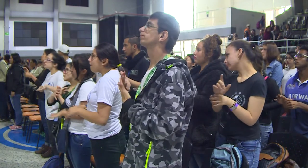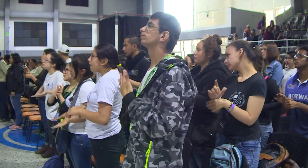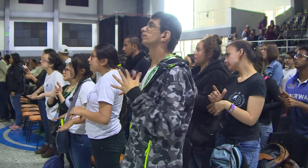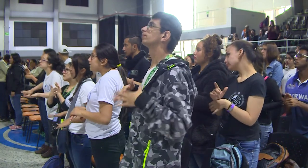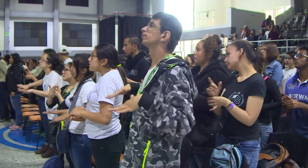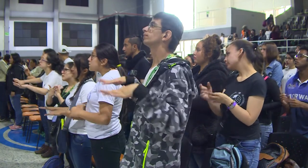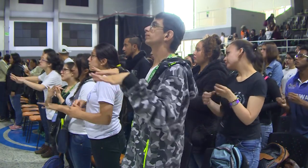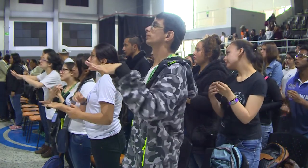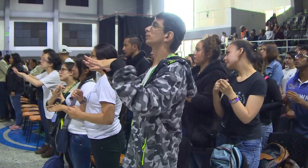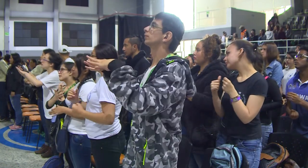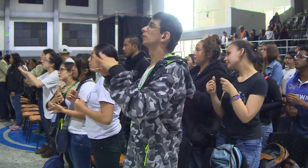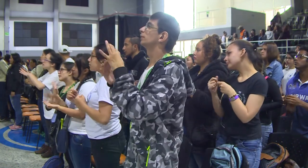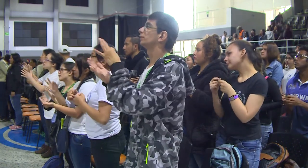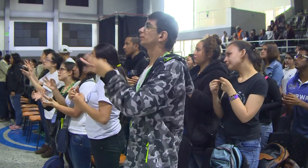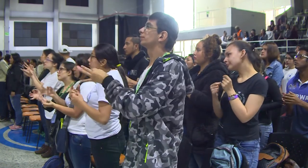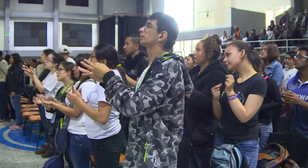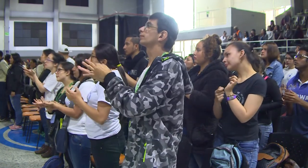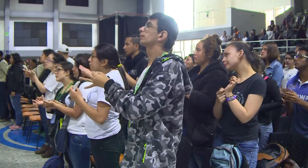a